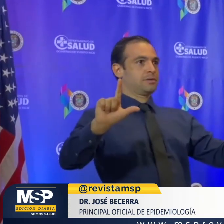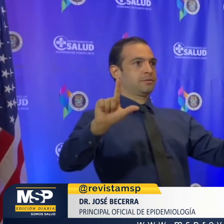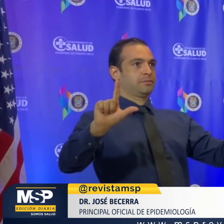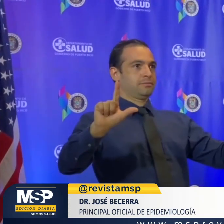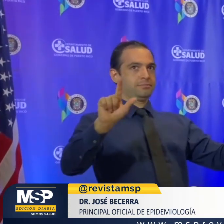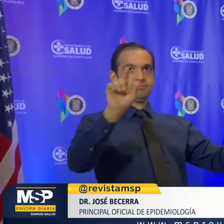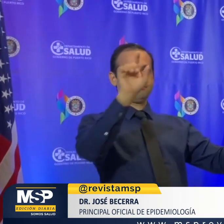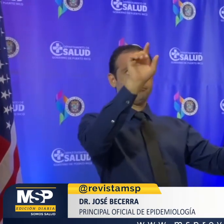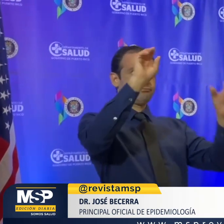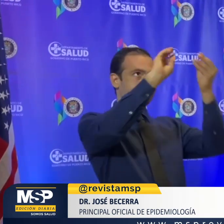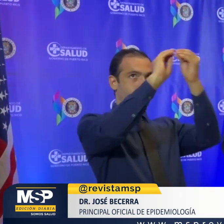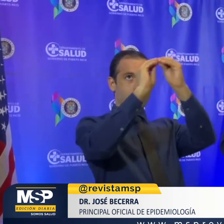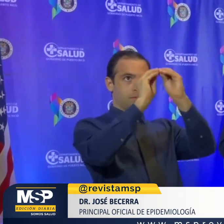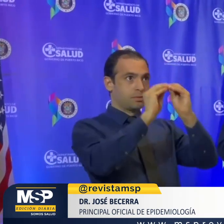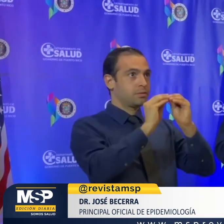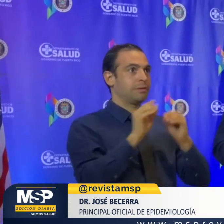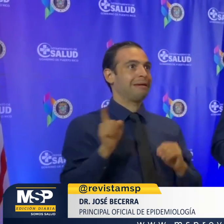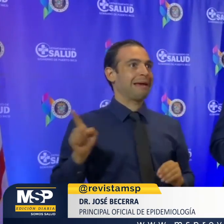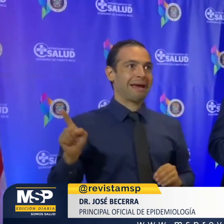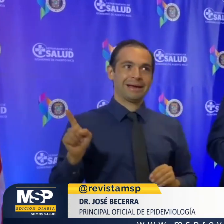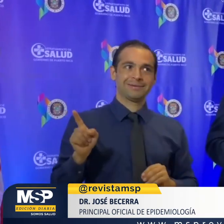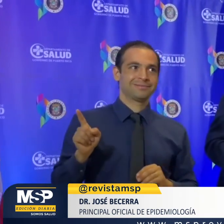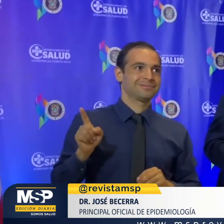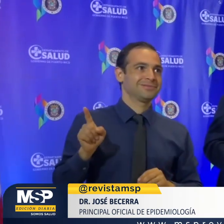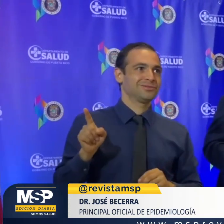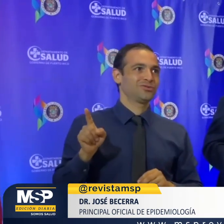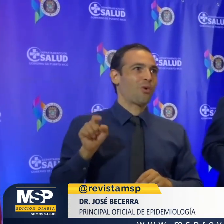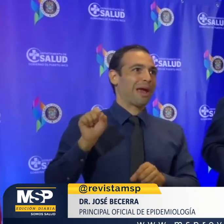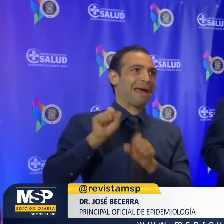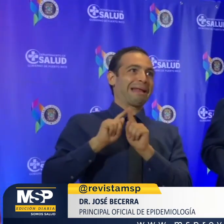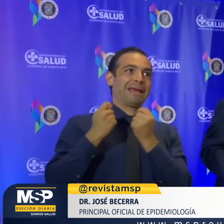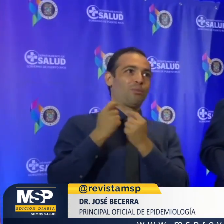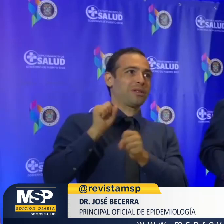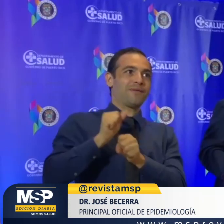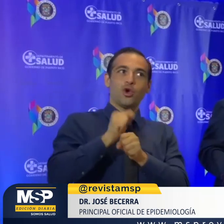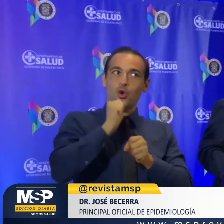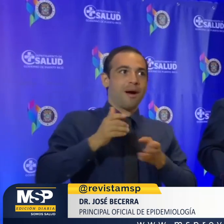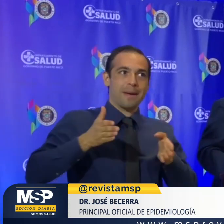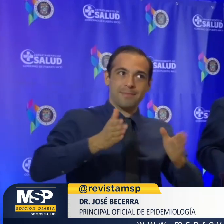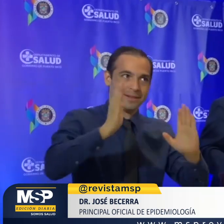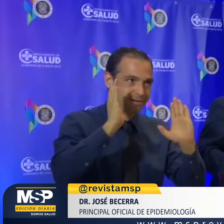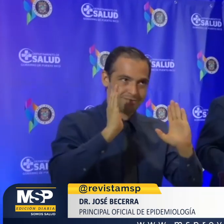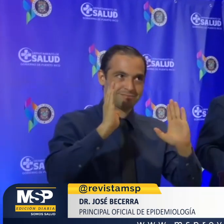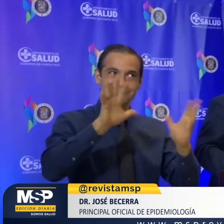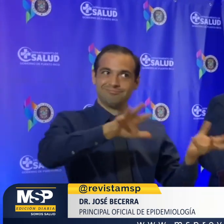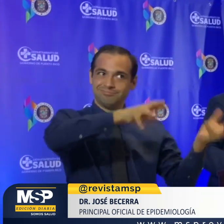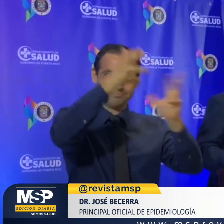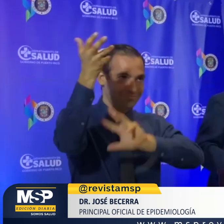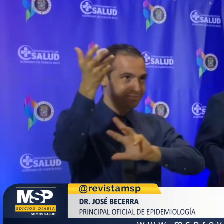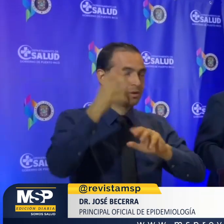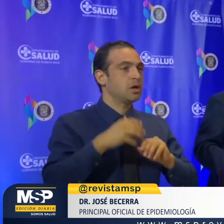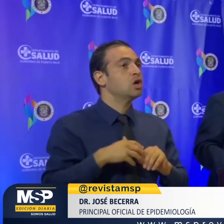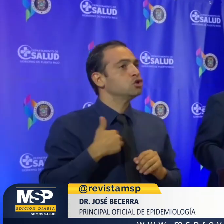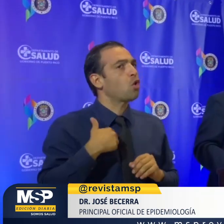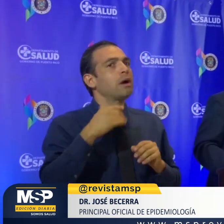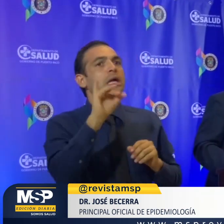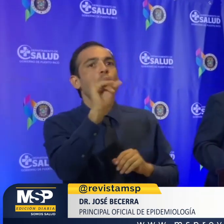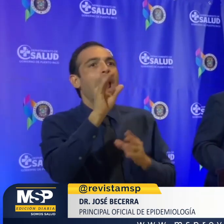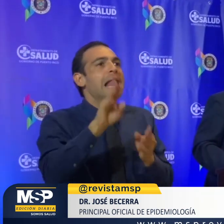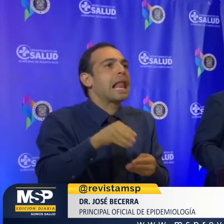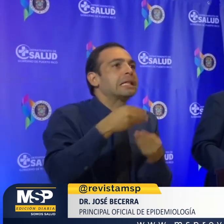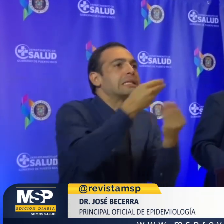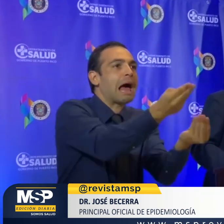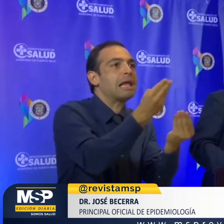el secretario auxiliar, nos va a permitir eso. Mi aporte va a ser proveer la inteligencia epidemiológica para